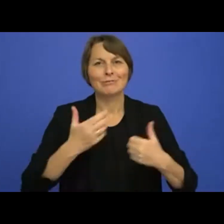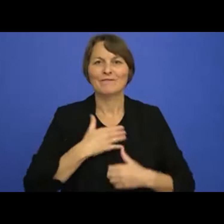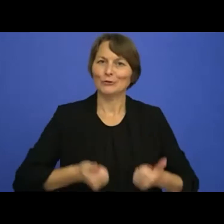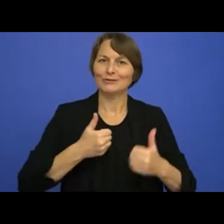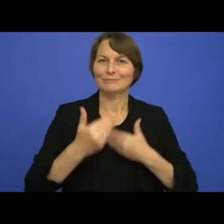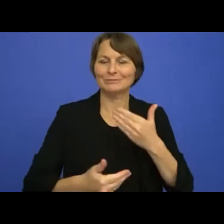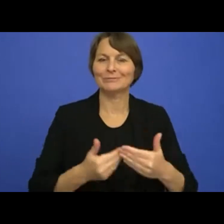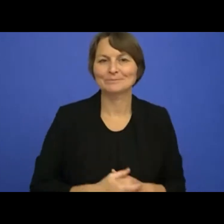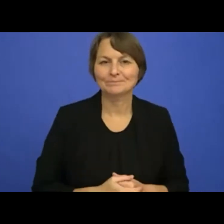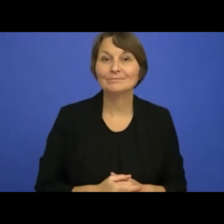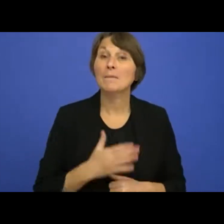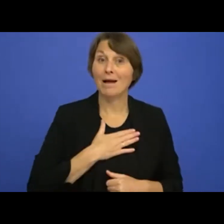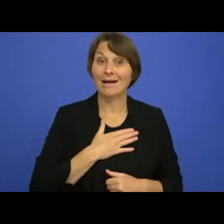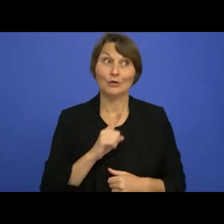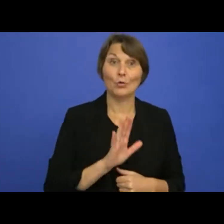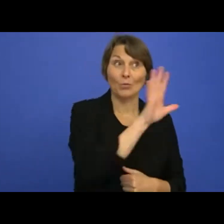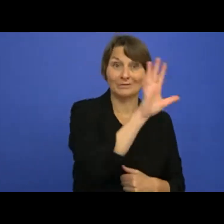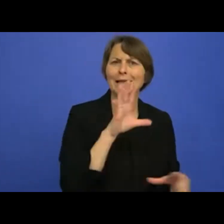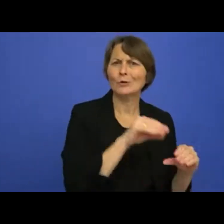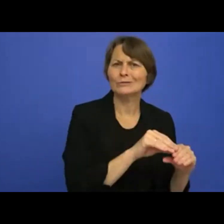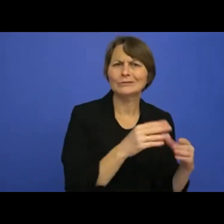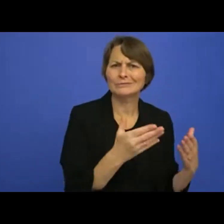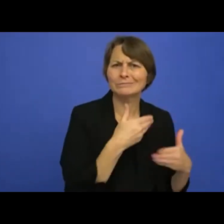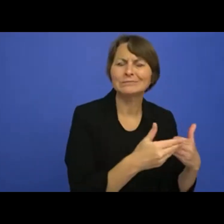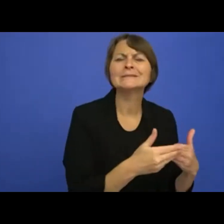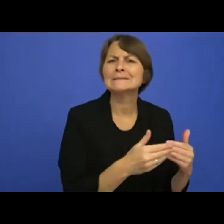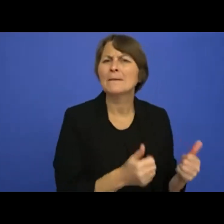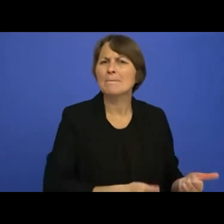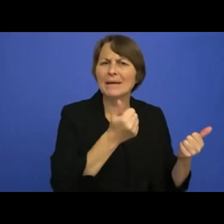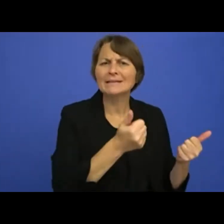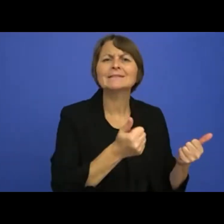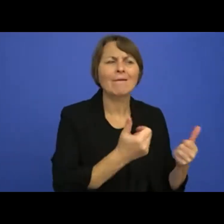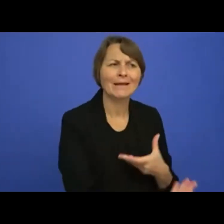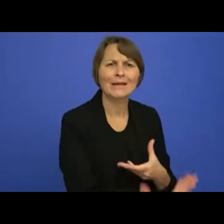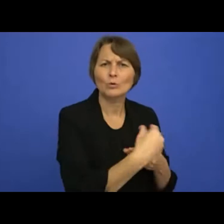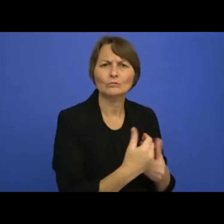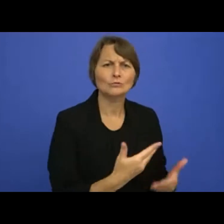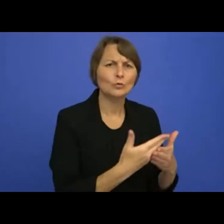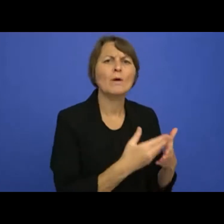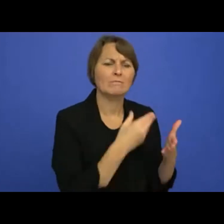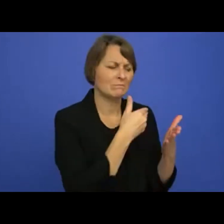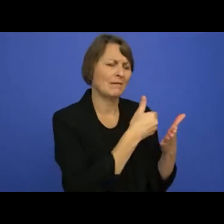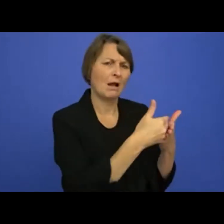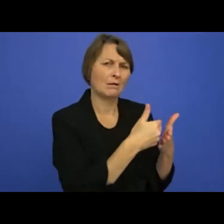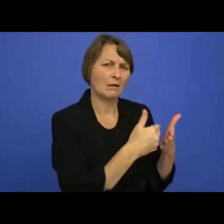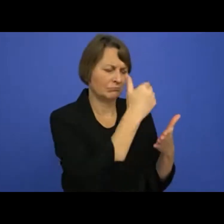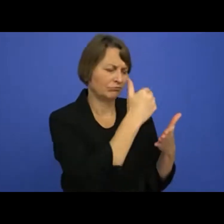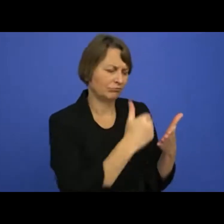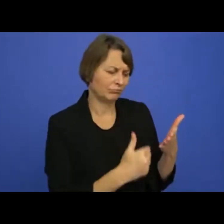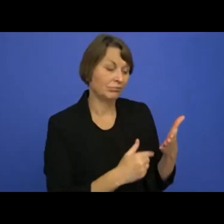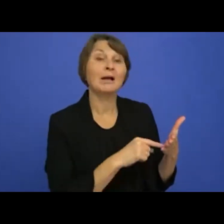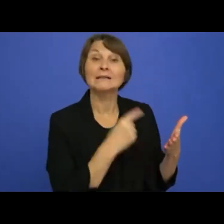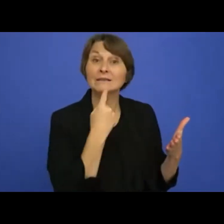Le territoire du Nord-Ouest, nos lignes directrices sur comment gérer ces écoles, le